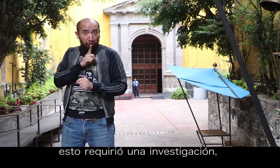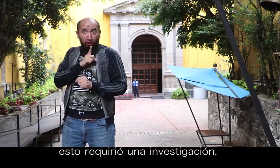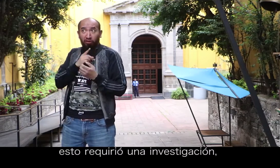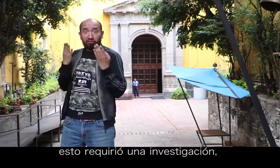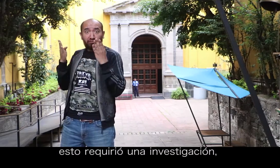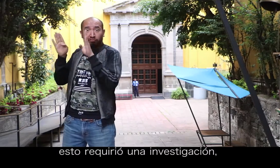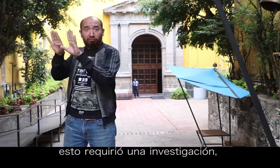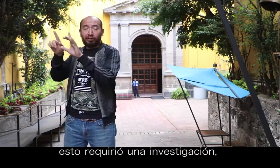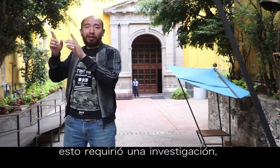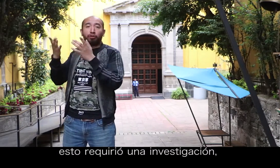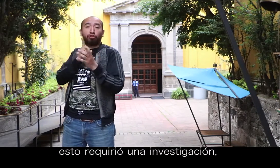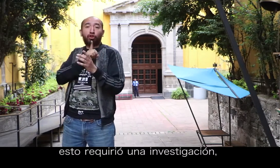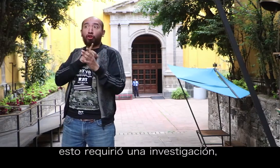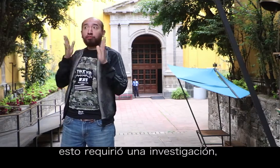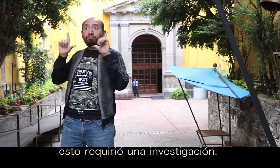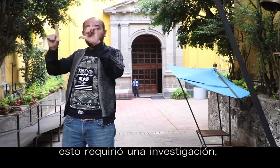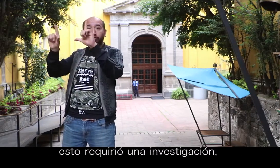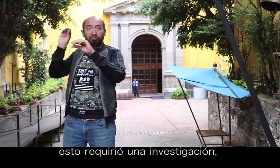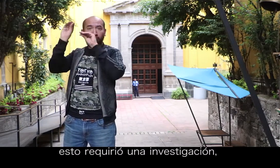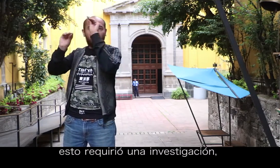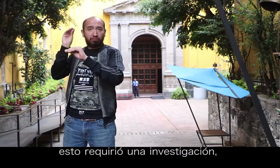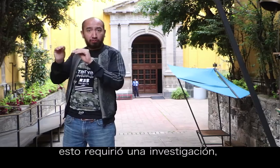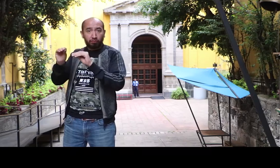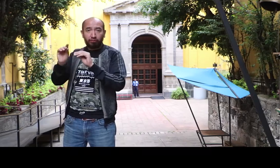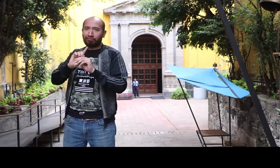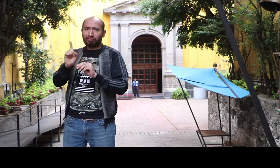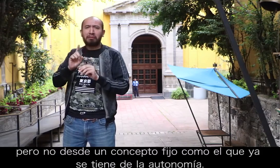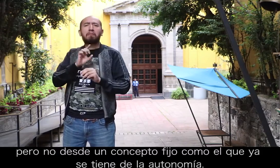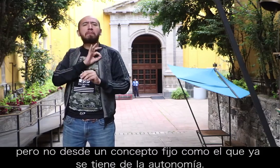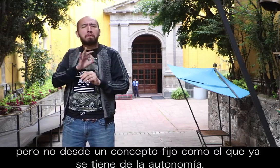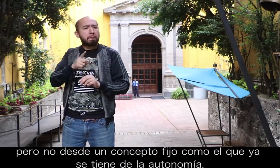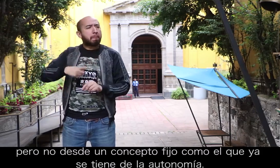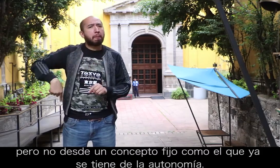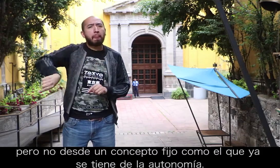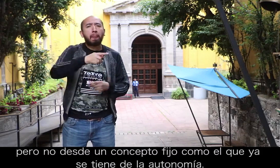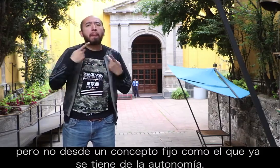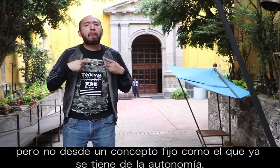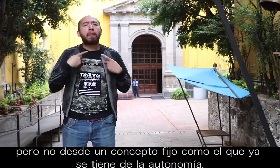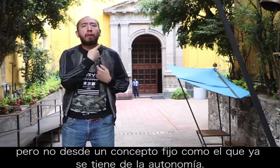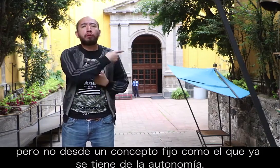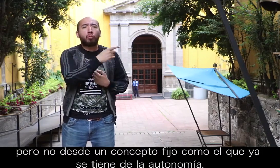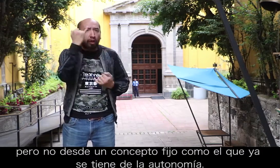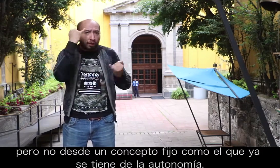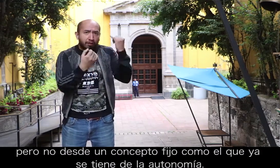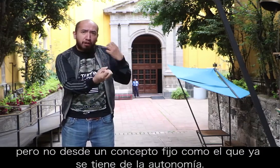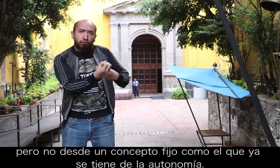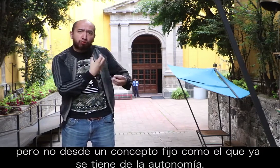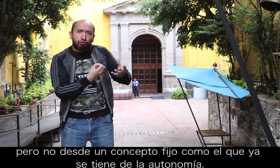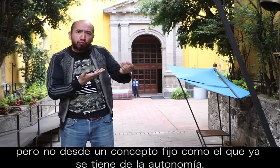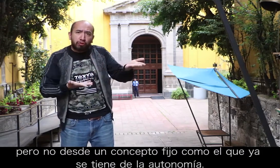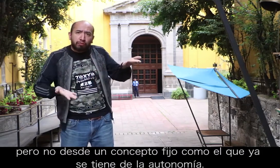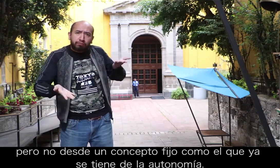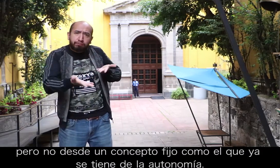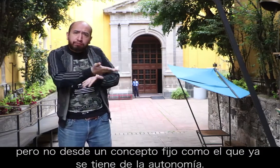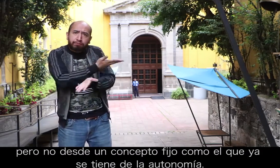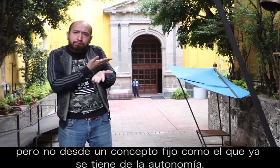Esto requirió una investigación, pero no desde un concepto fijo como el que ya se tiene de